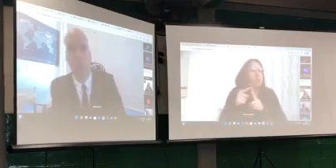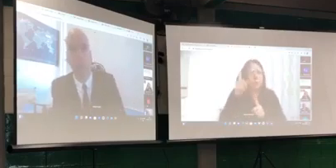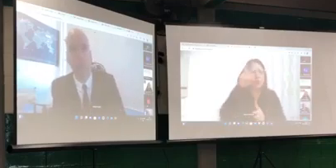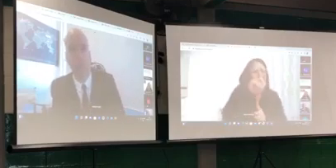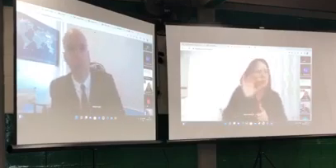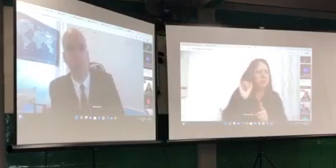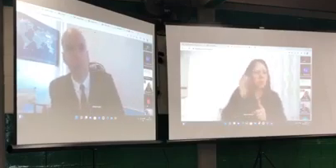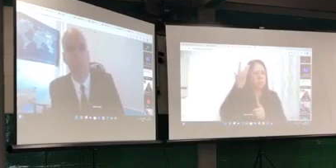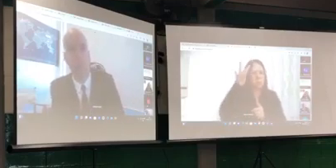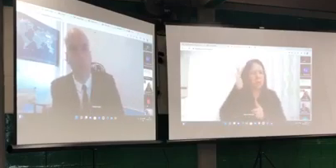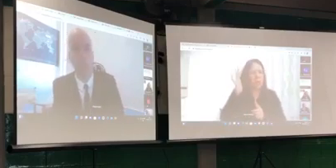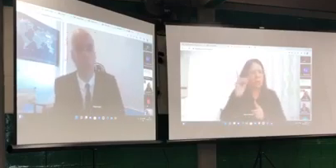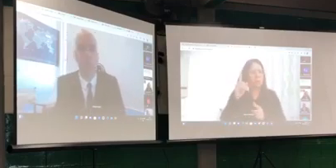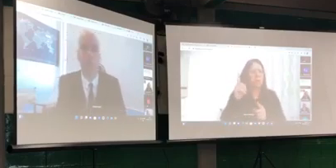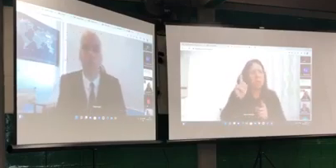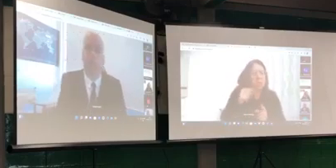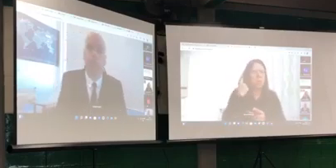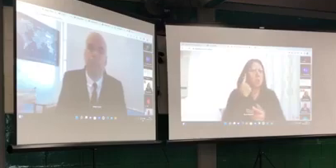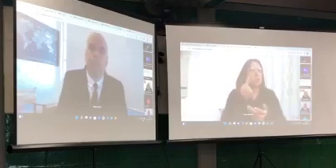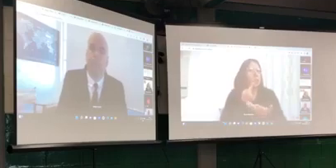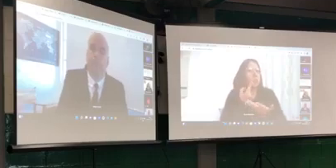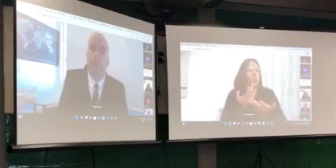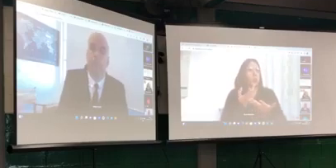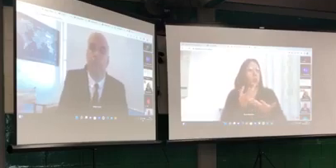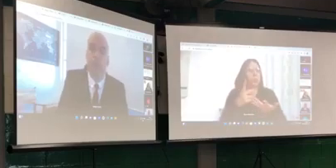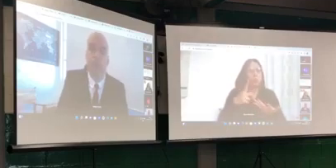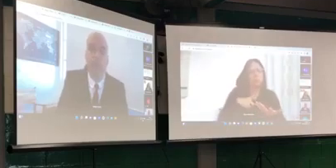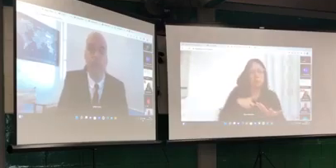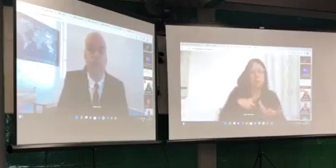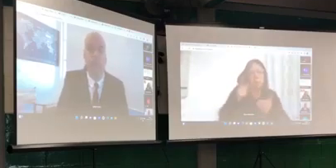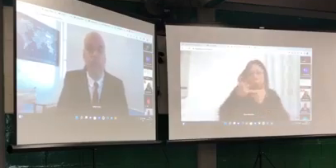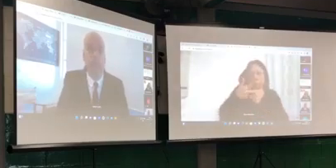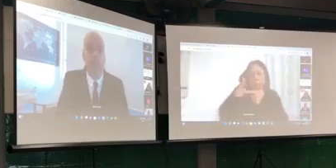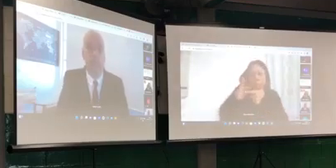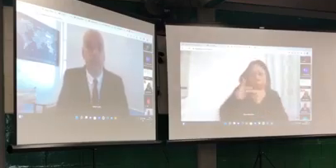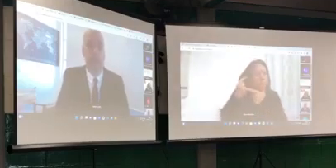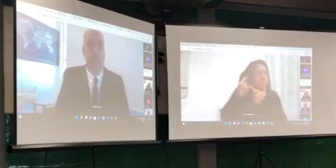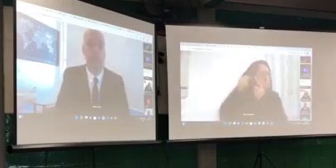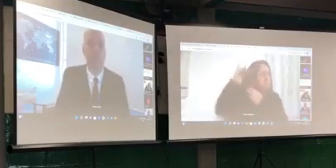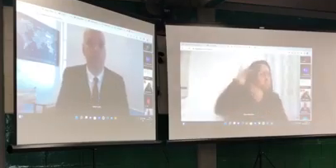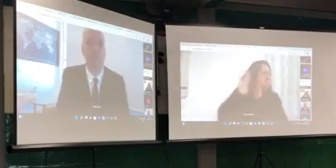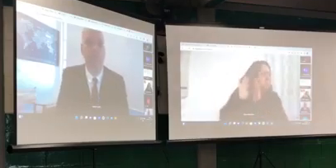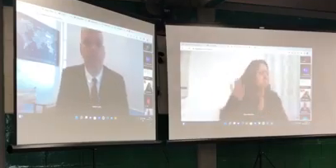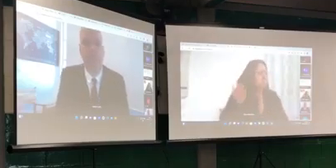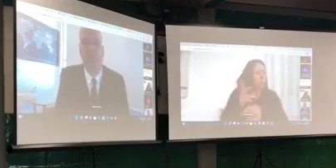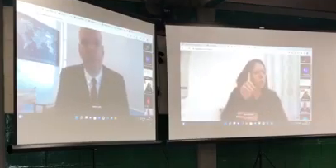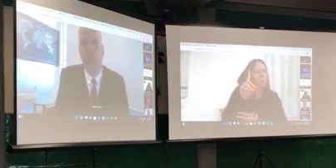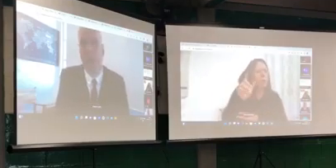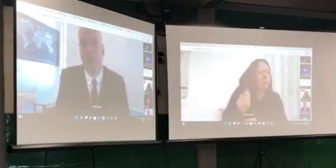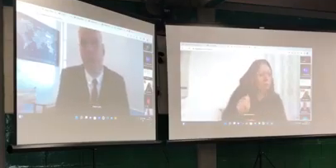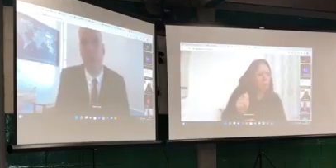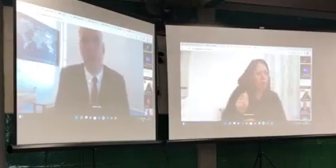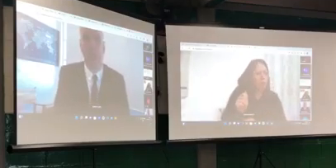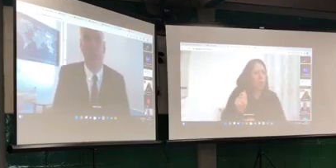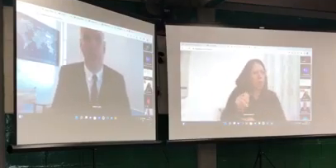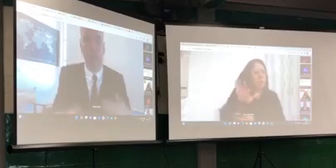sabe se é surdo, se tem problemas, se tem deficiência auditiva de grau leve, então a gente